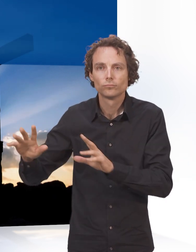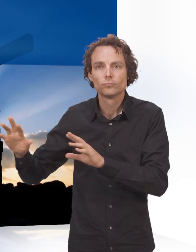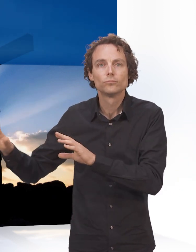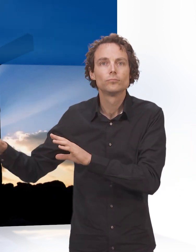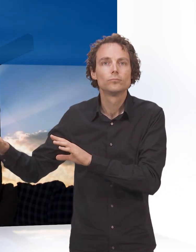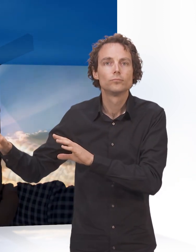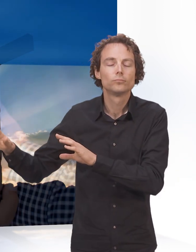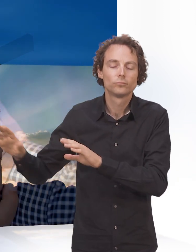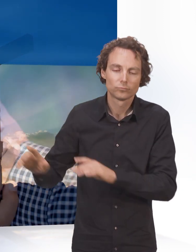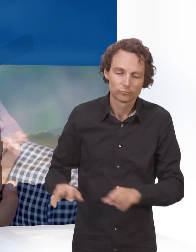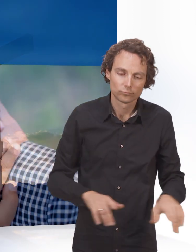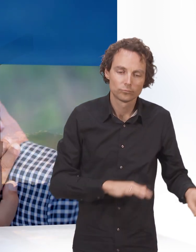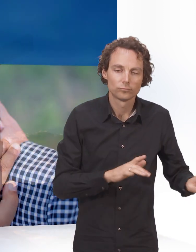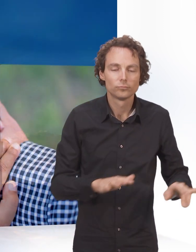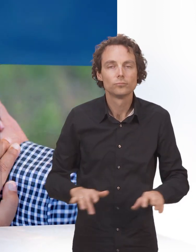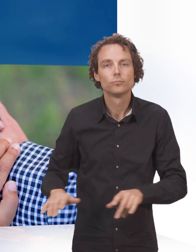durchzieht.